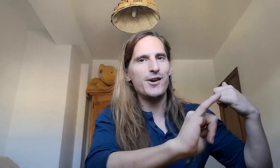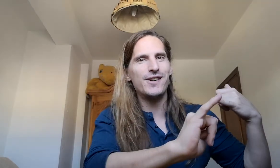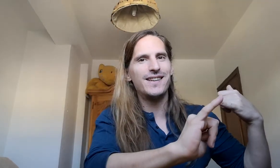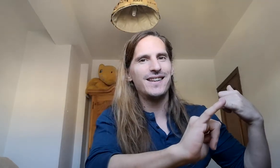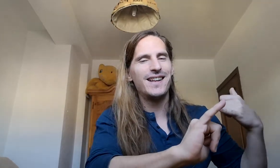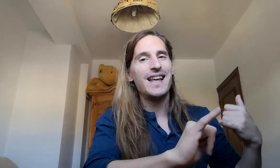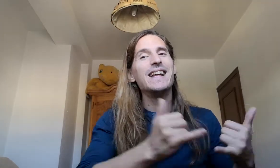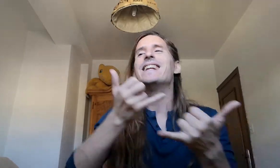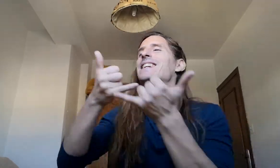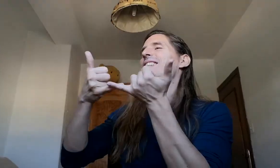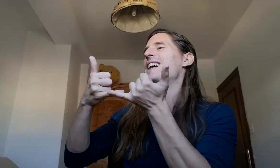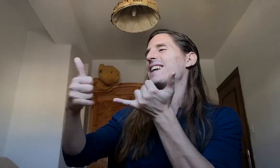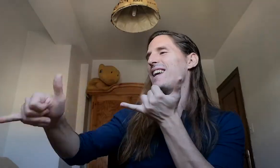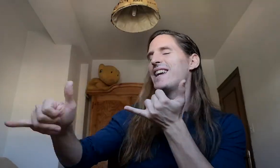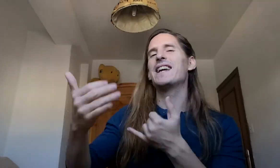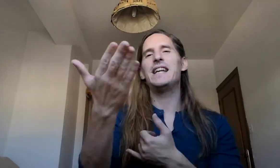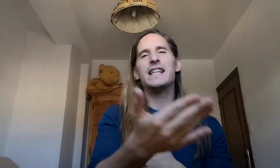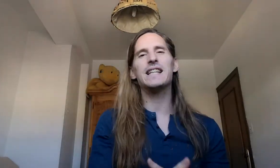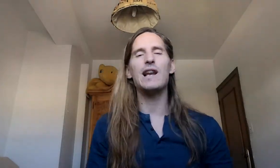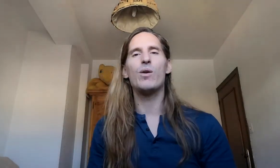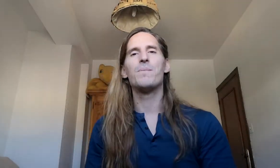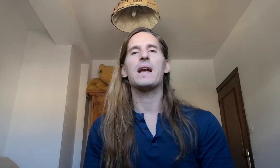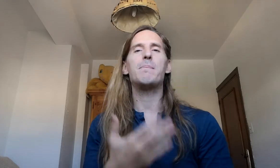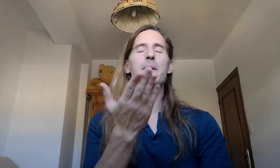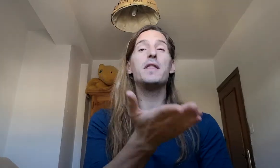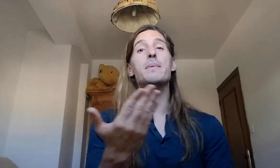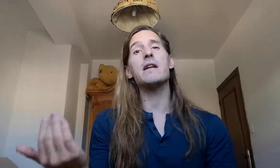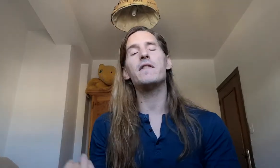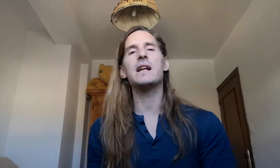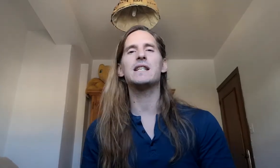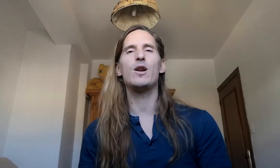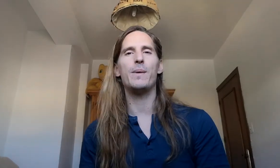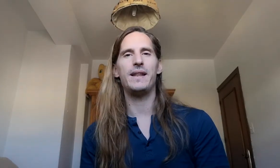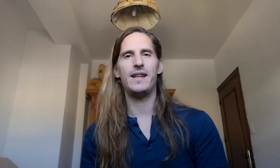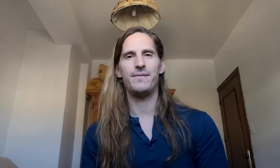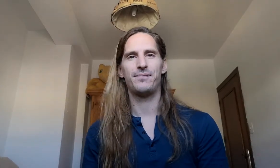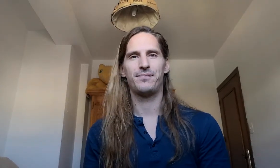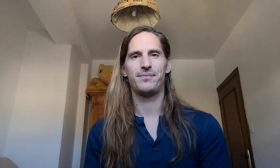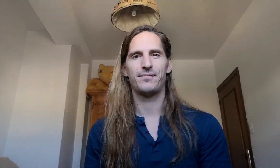no? Tiene que estar aquí. Inténtalo. Al principio y al final del siglo XX.